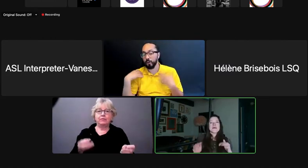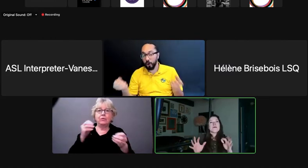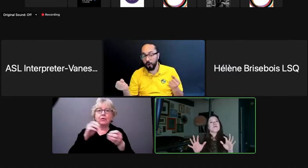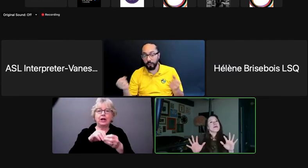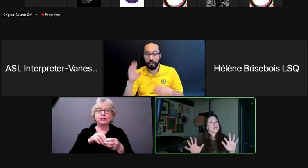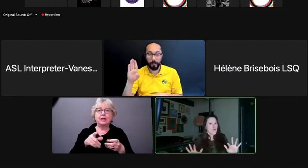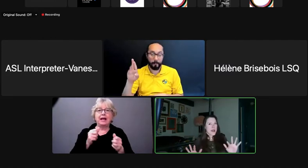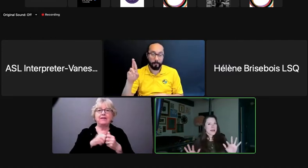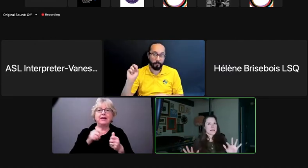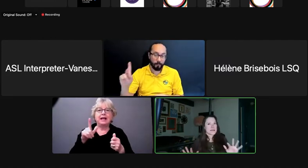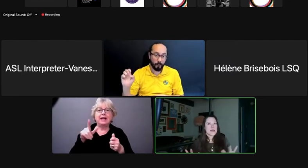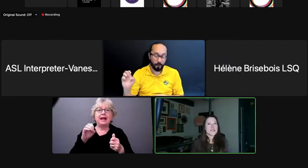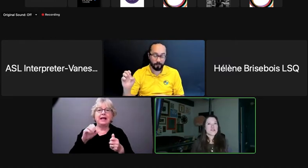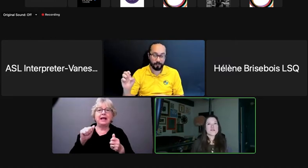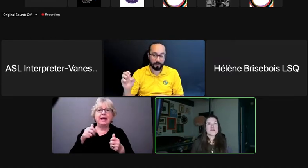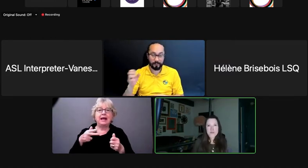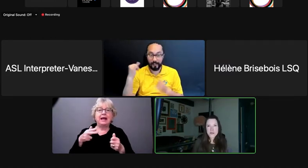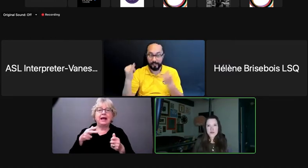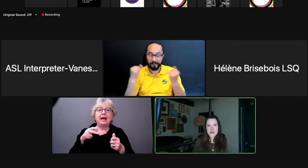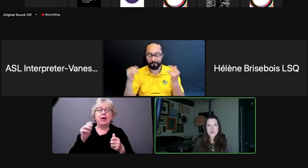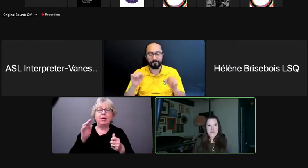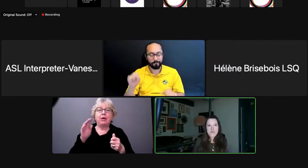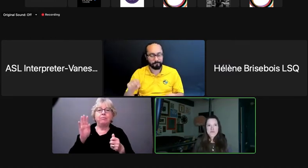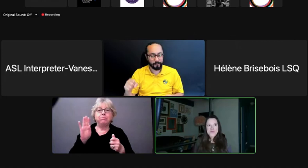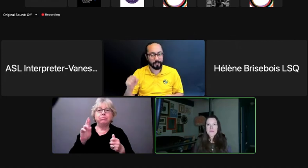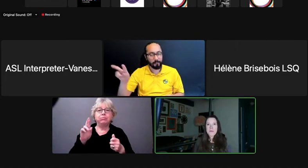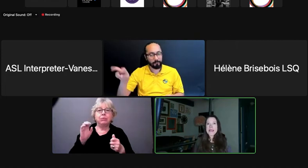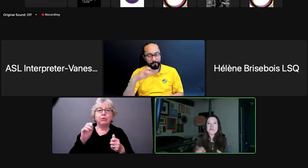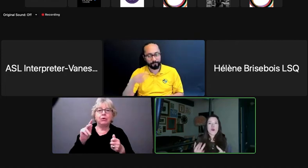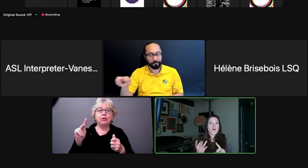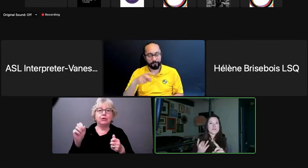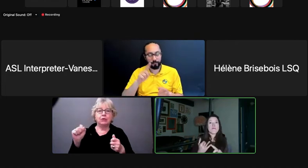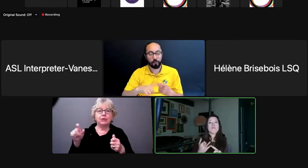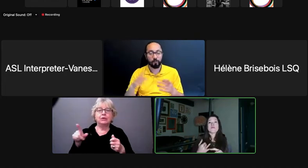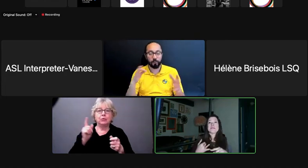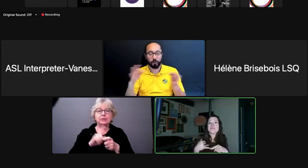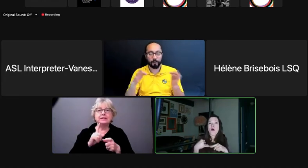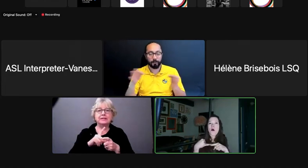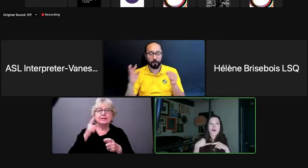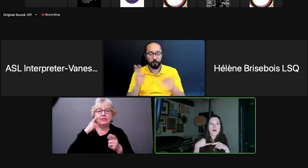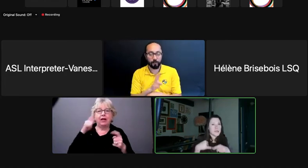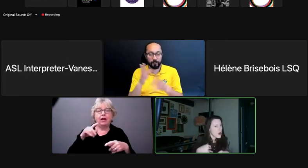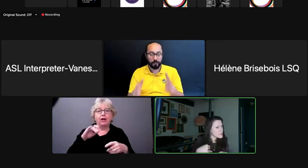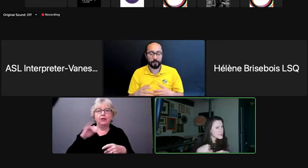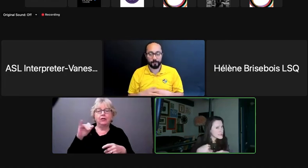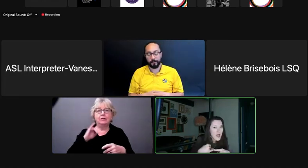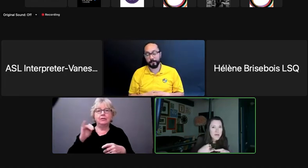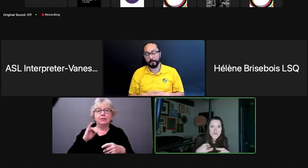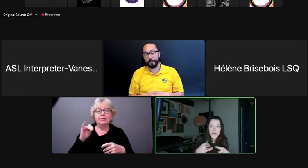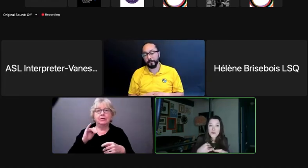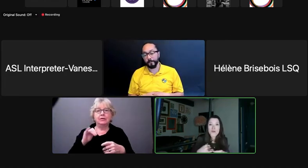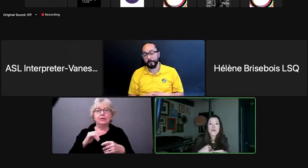Léa et Brooke et nos présentateurs aujourd'hui donc certaines des choses